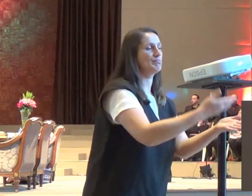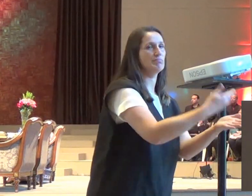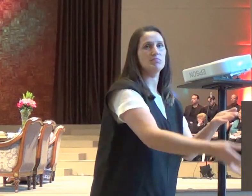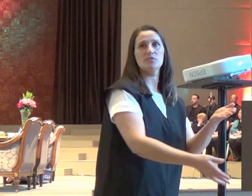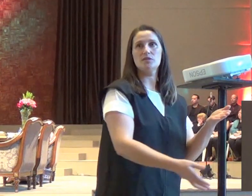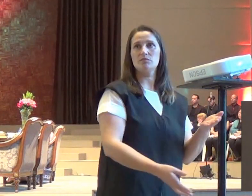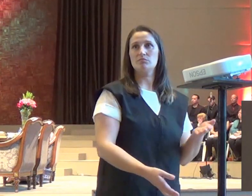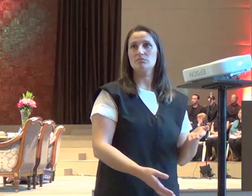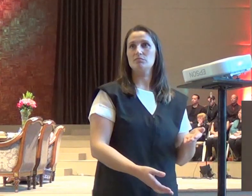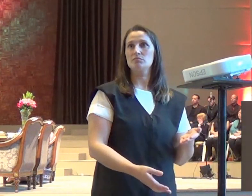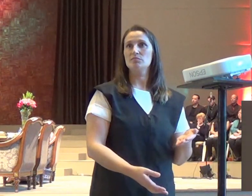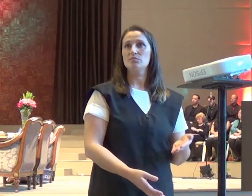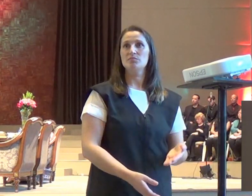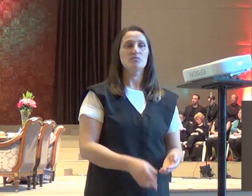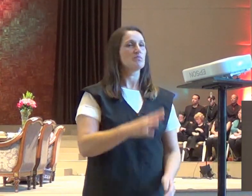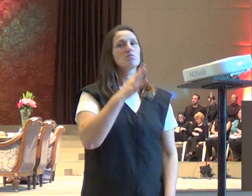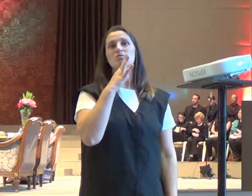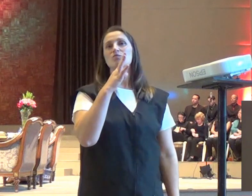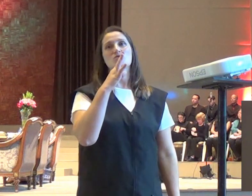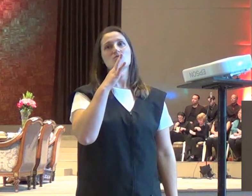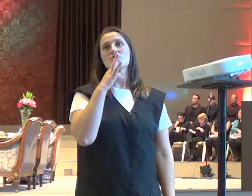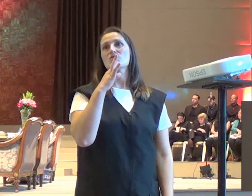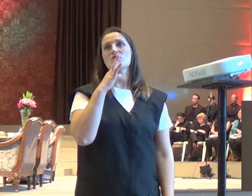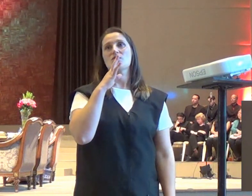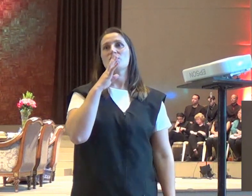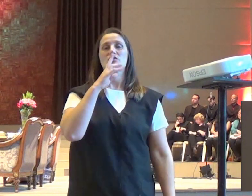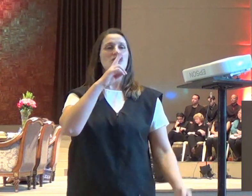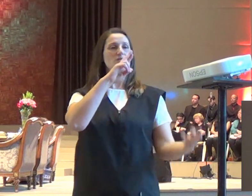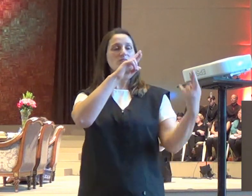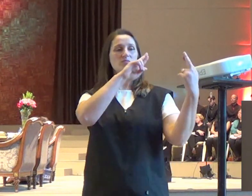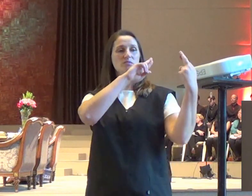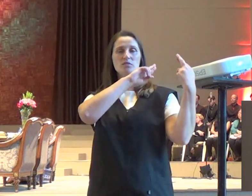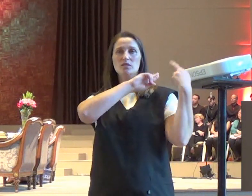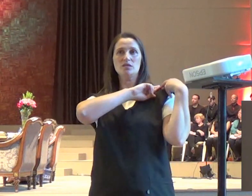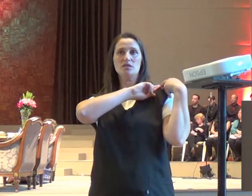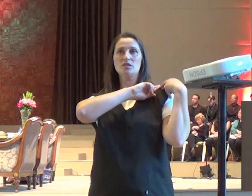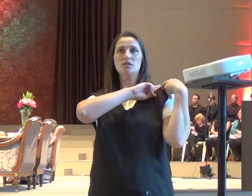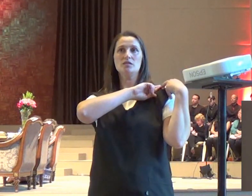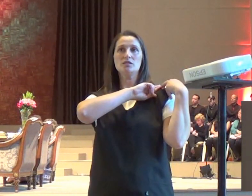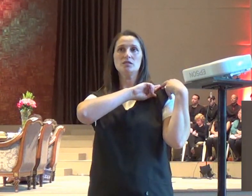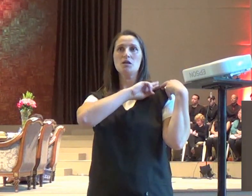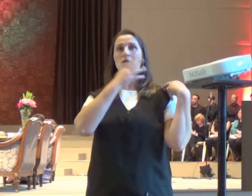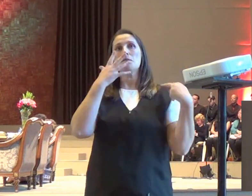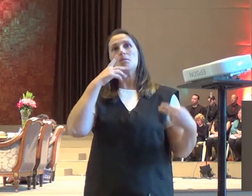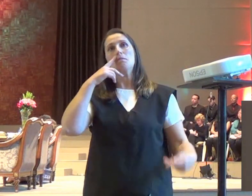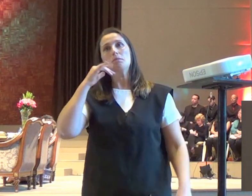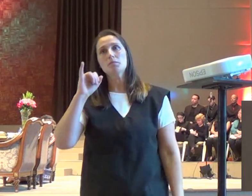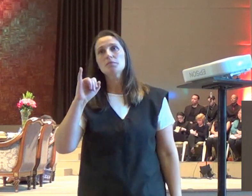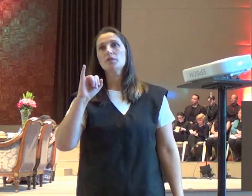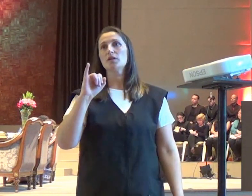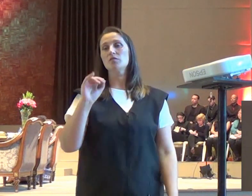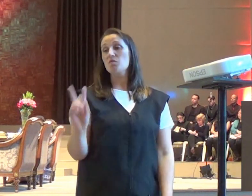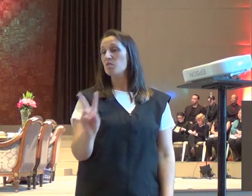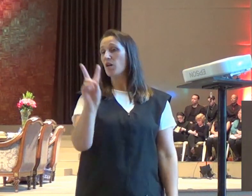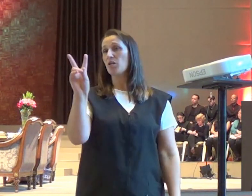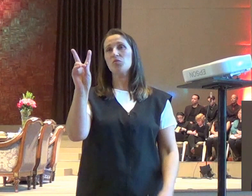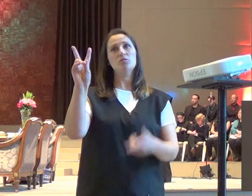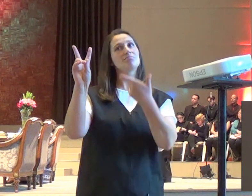Uma geração que não reconhece autoridade, uma geração que não reconhece valor,